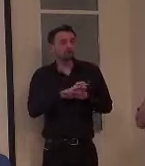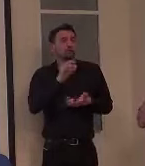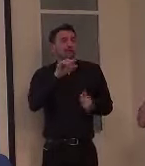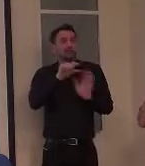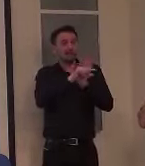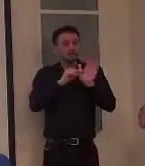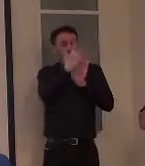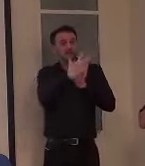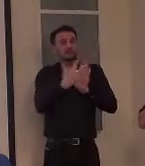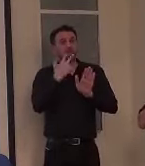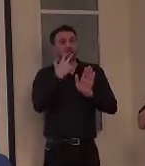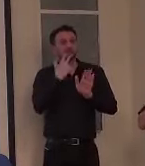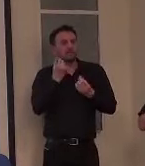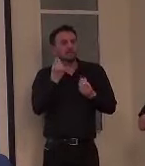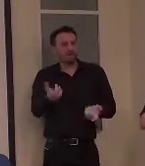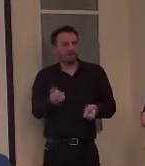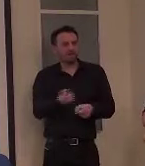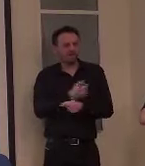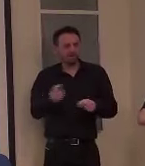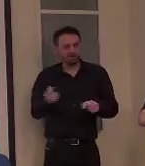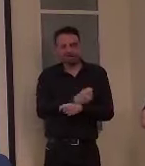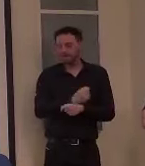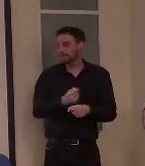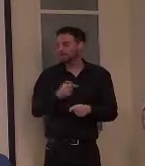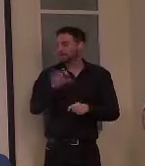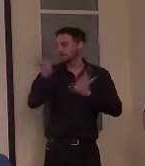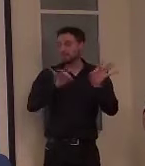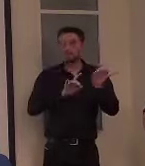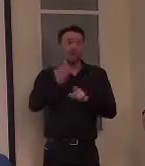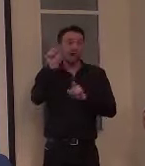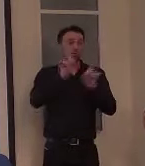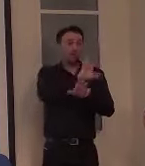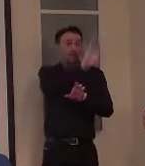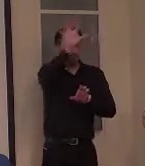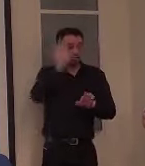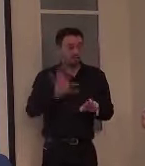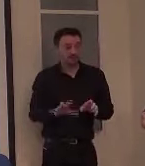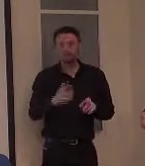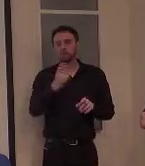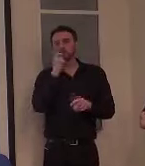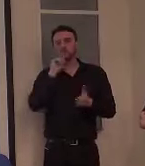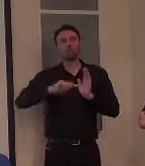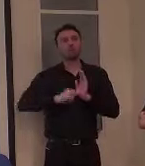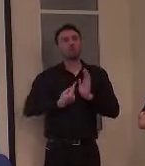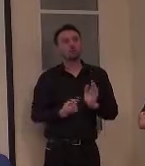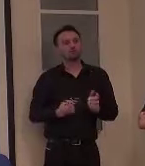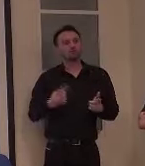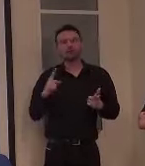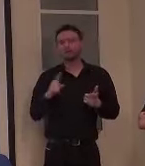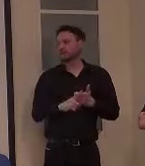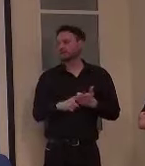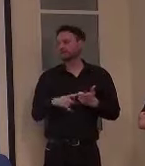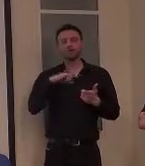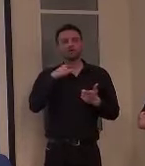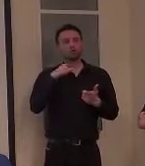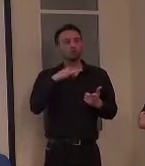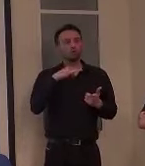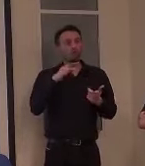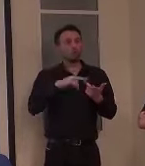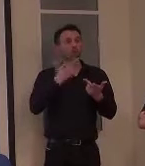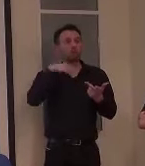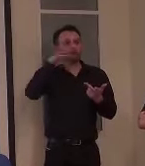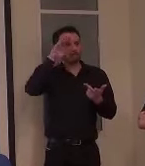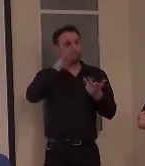resolución para su habitación seleccionaron alguna provincia de buenos aires y la pampa